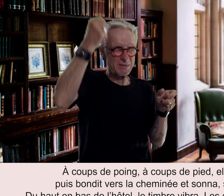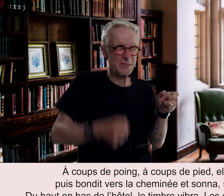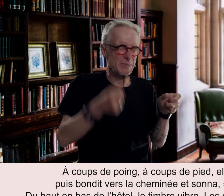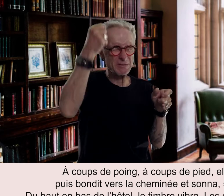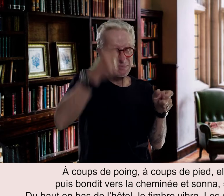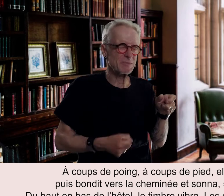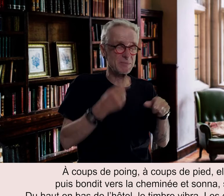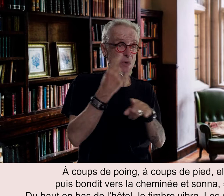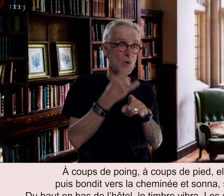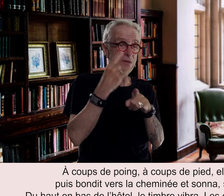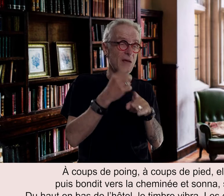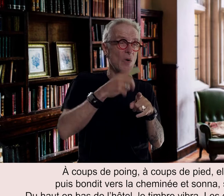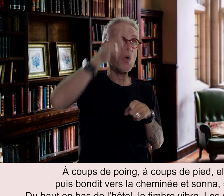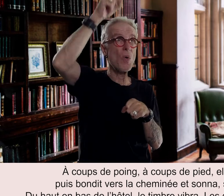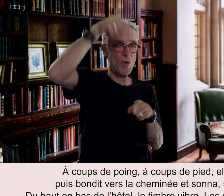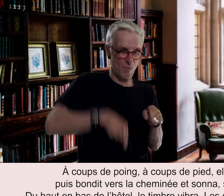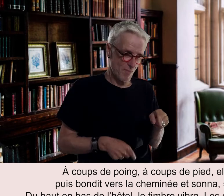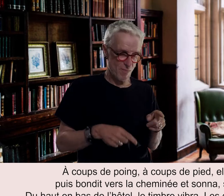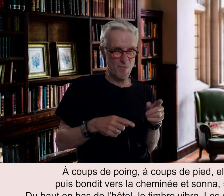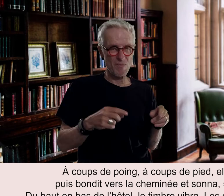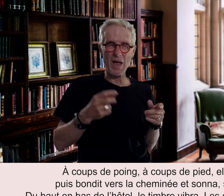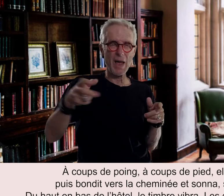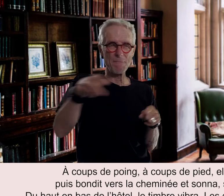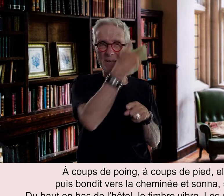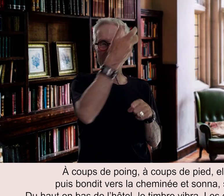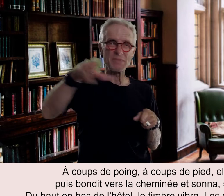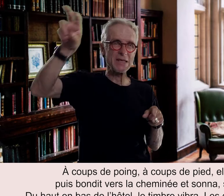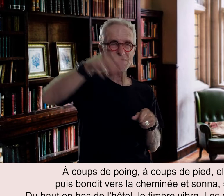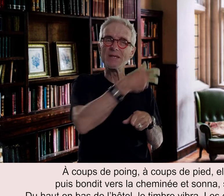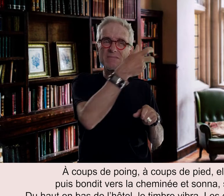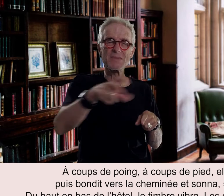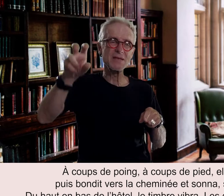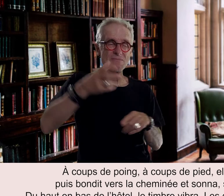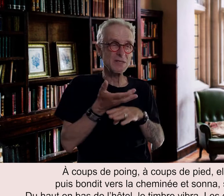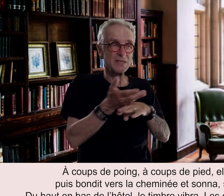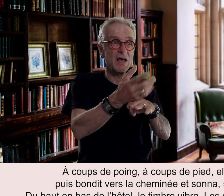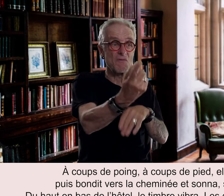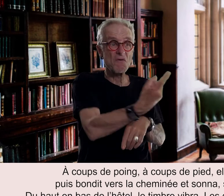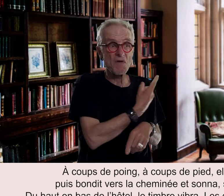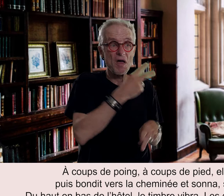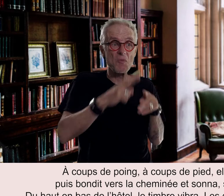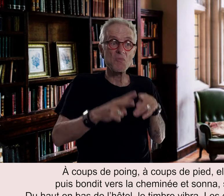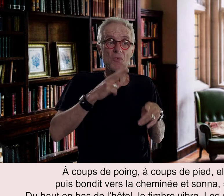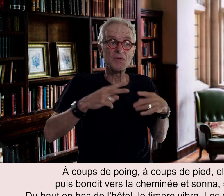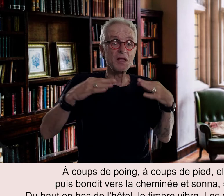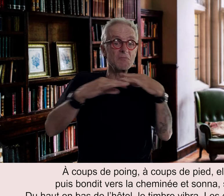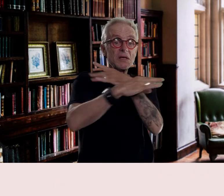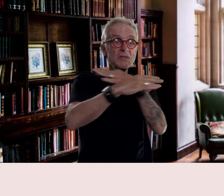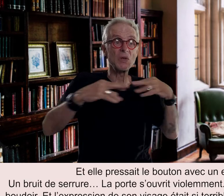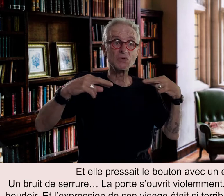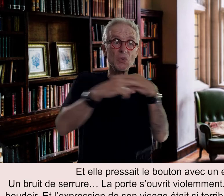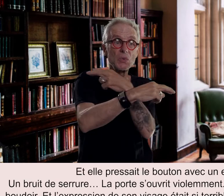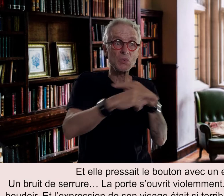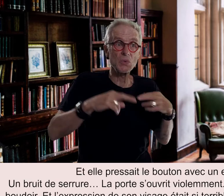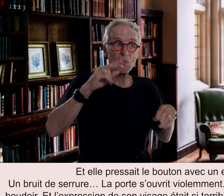Dieu tomba de l'hôtel. Le timbre vibra. Les domestiques allaient venir, des passants peut-être s'amèteraient dans la rue